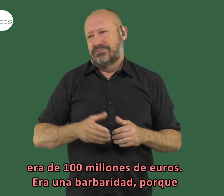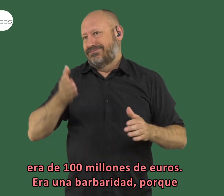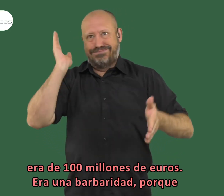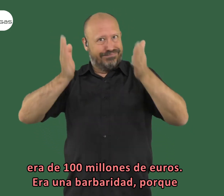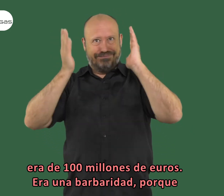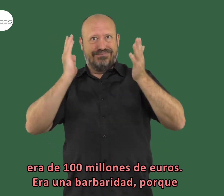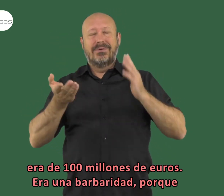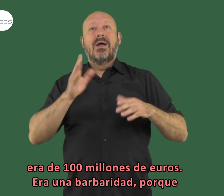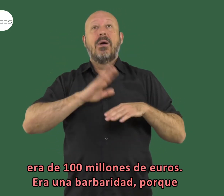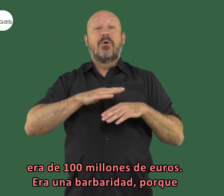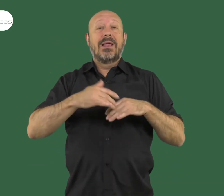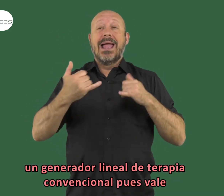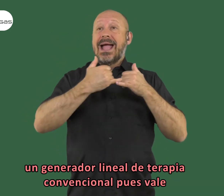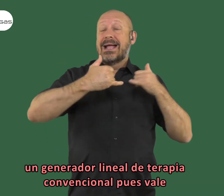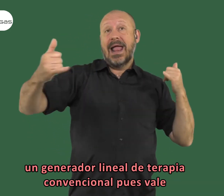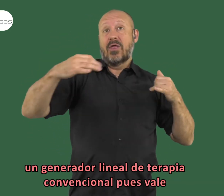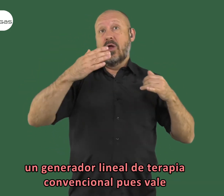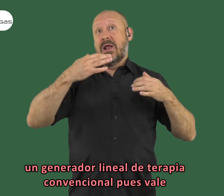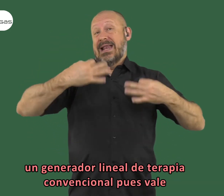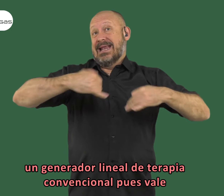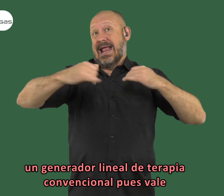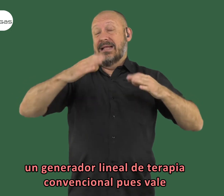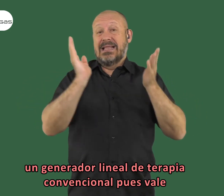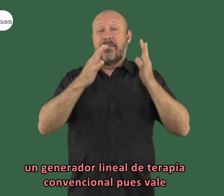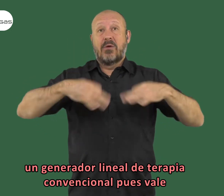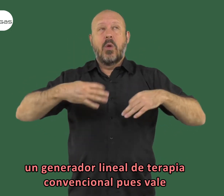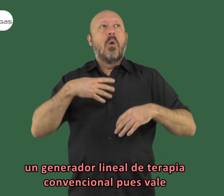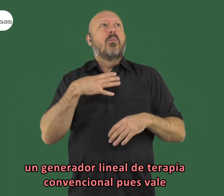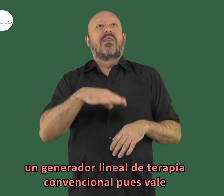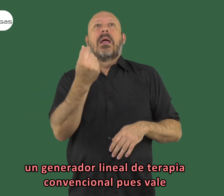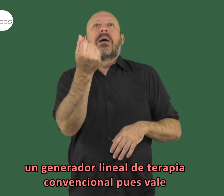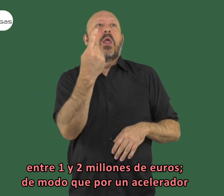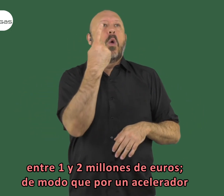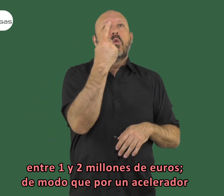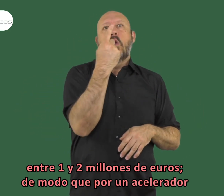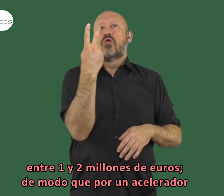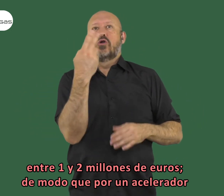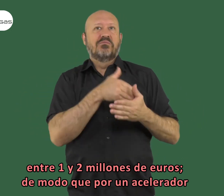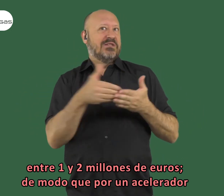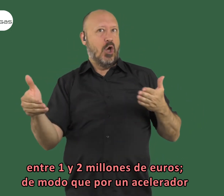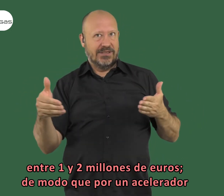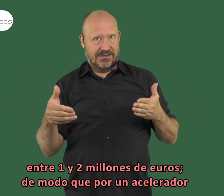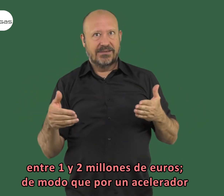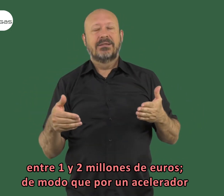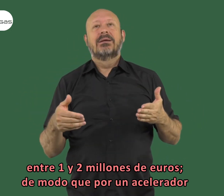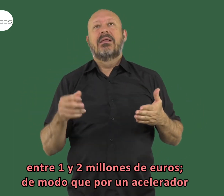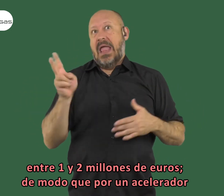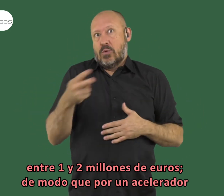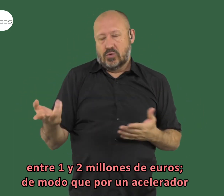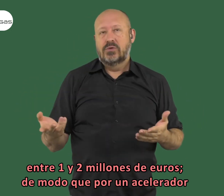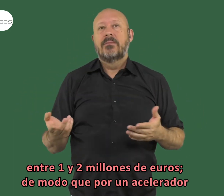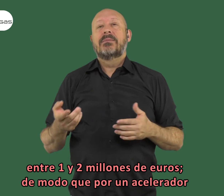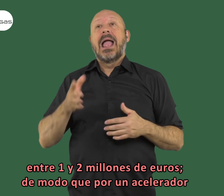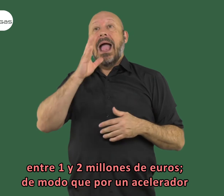de euros. Era una barbaridad, porque un acelerador lineal de terapia convencional pues, vale entre 1 y 2 millones